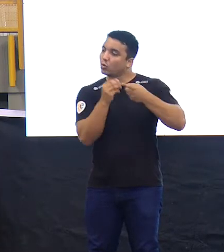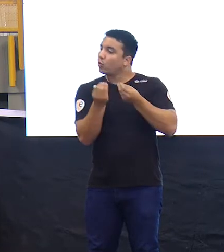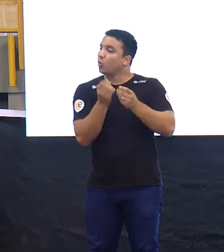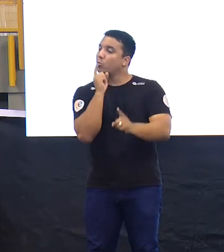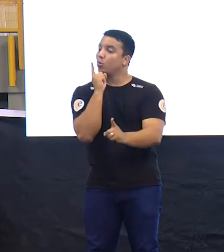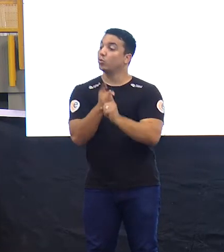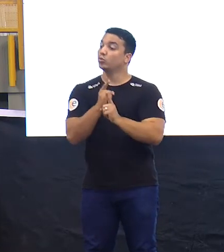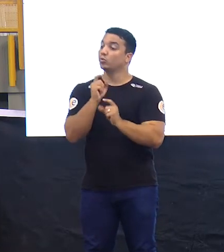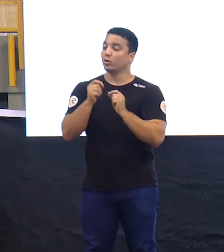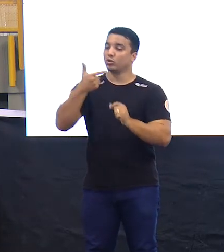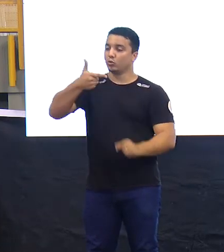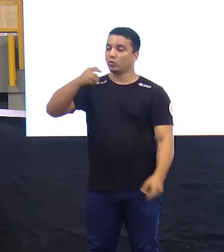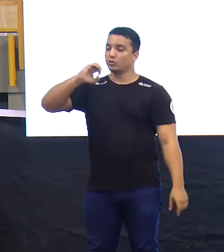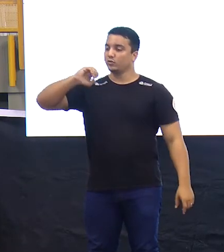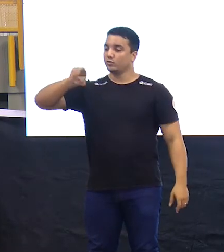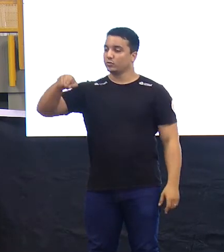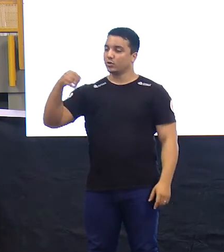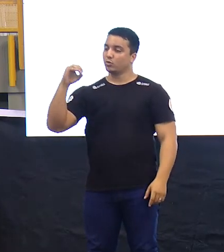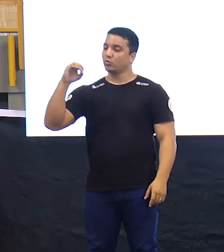encontrou